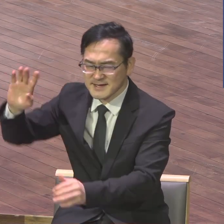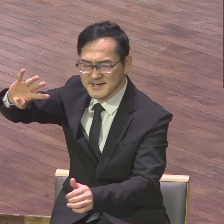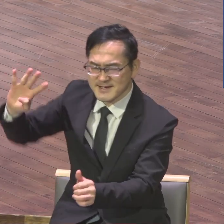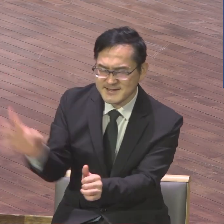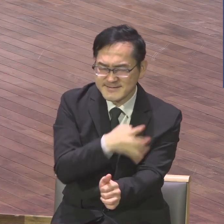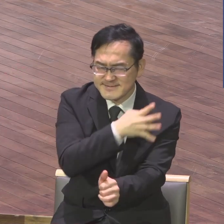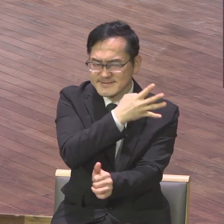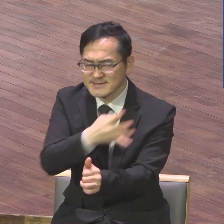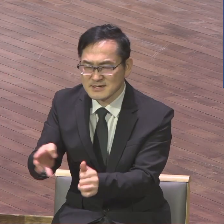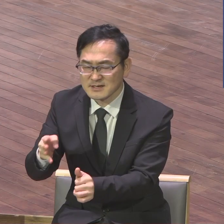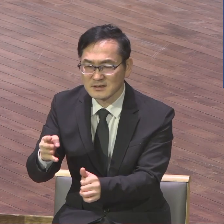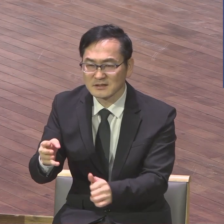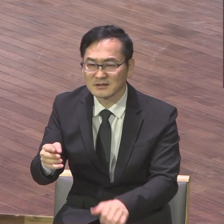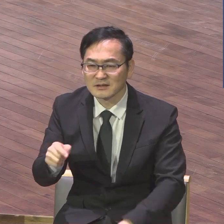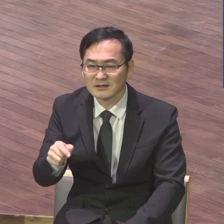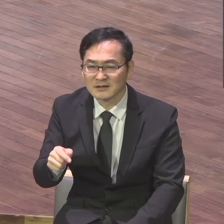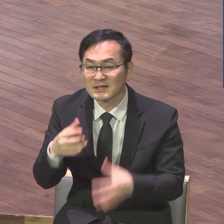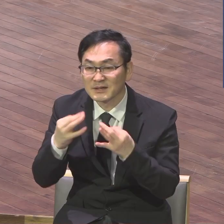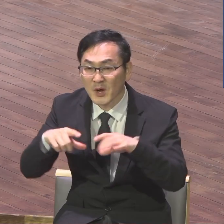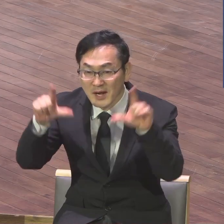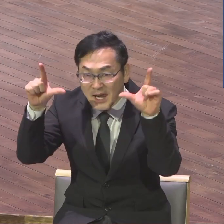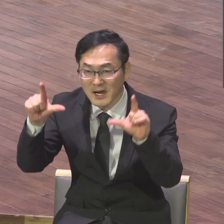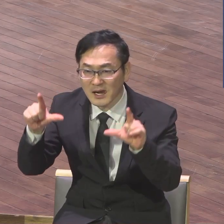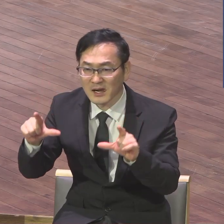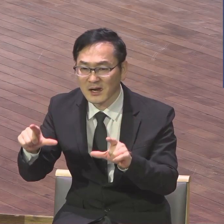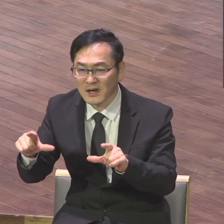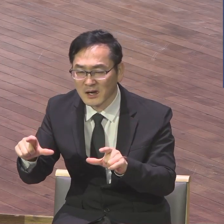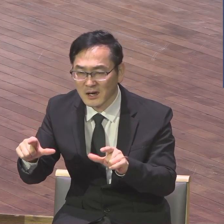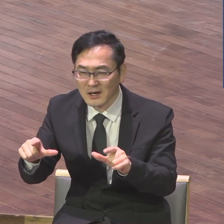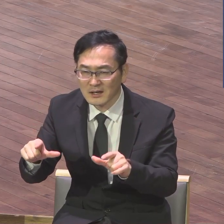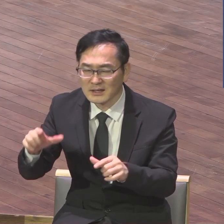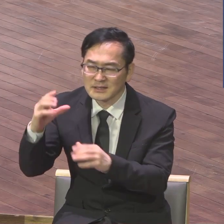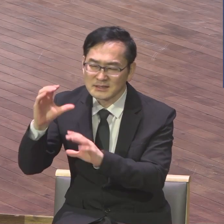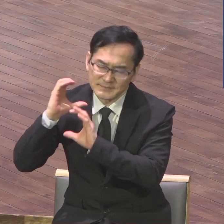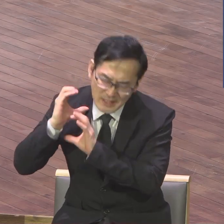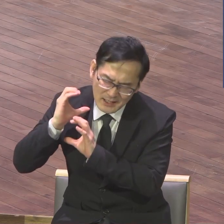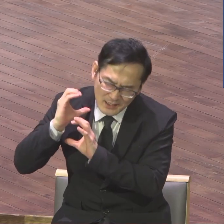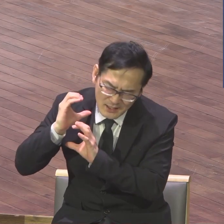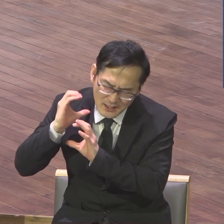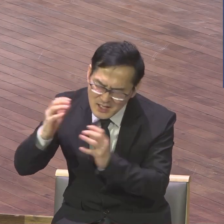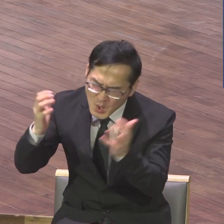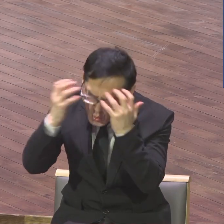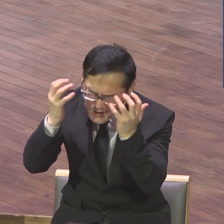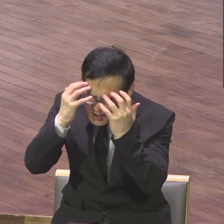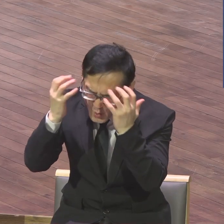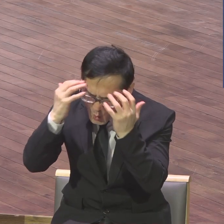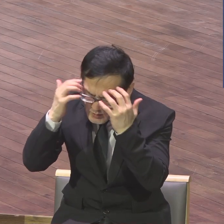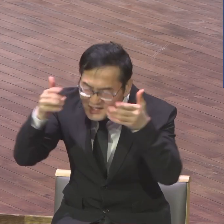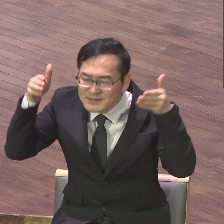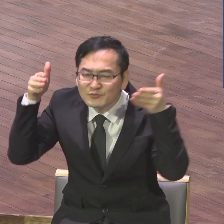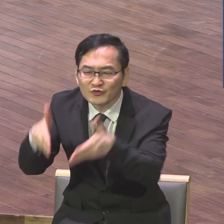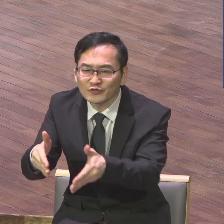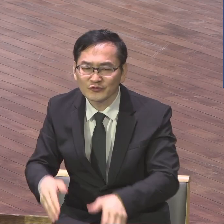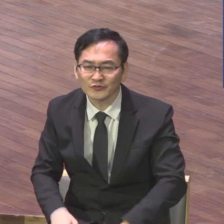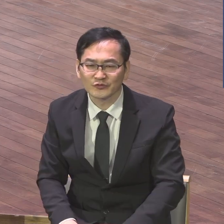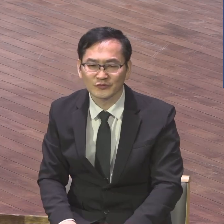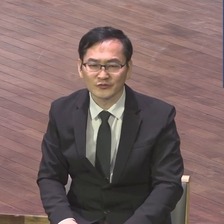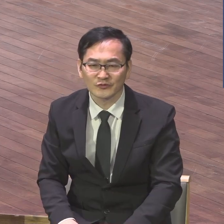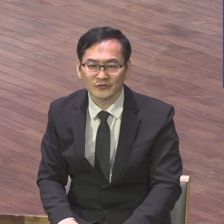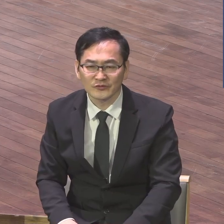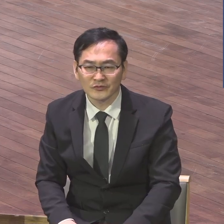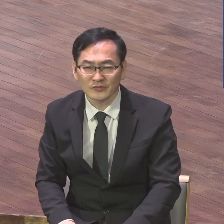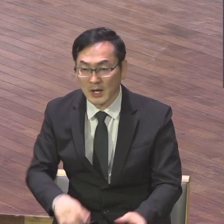이 금요일 십자가 지는 것에 포인트를 둬가지고 여기 모든 행사를 십자가 지는 데 두고